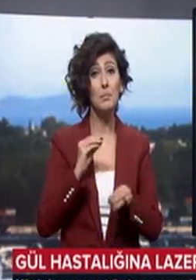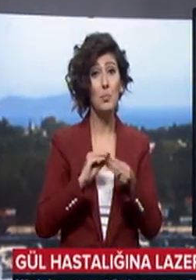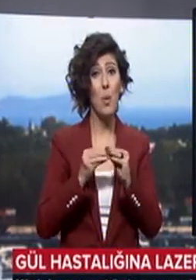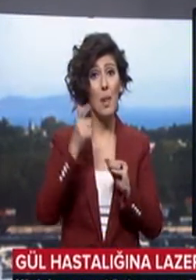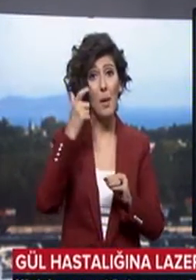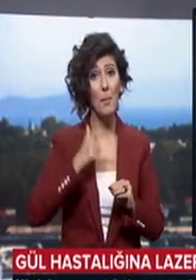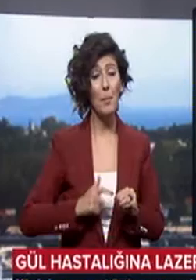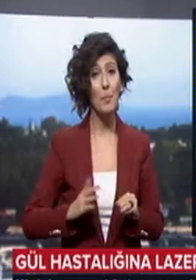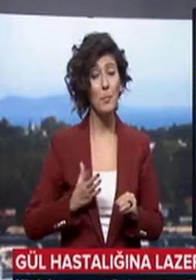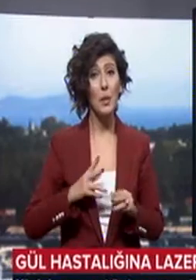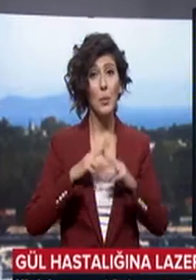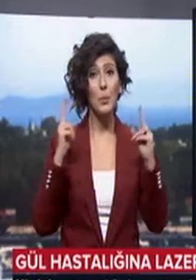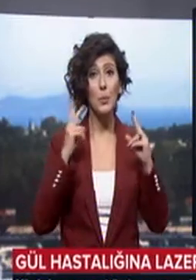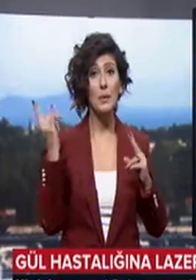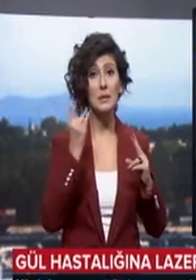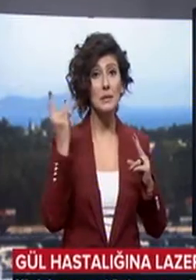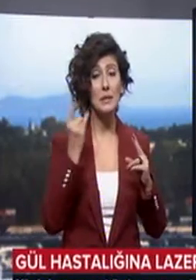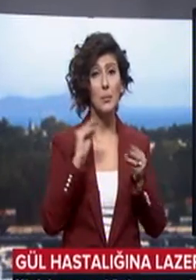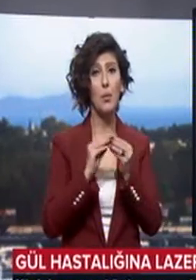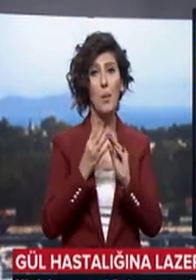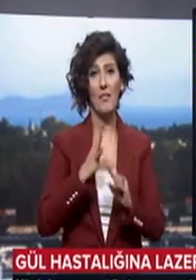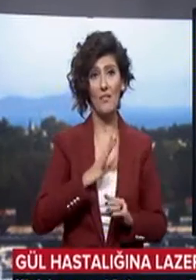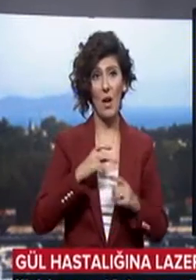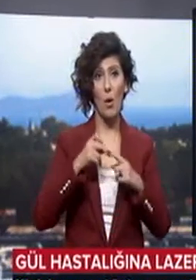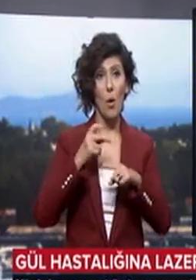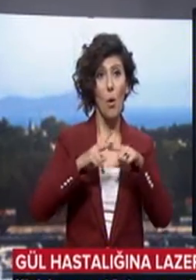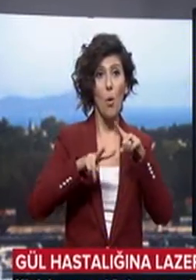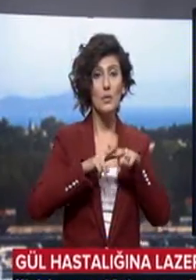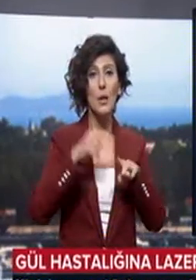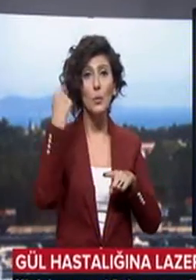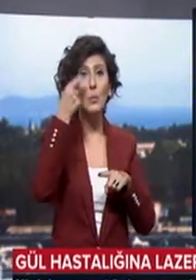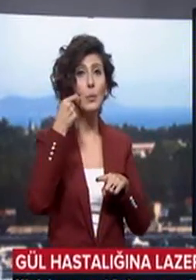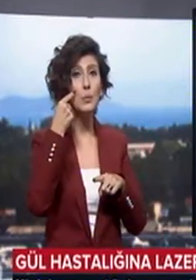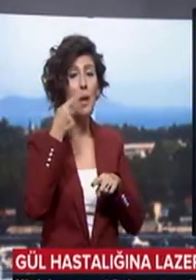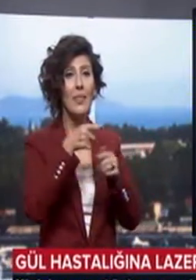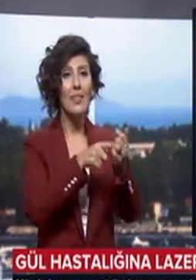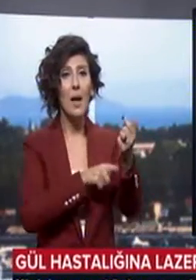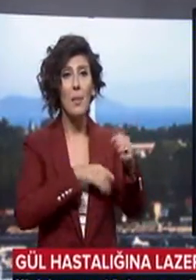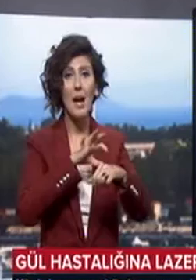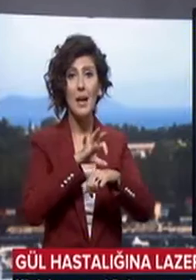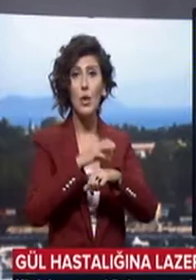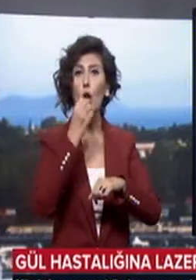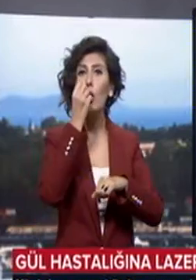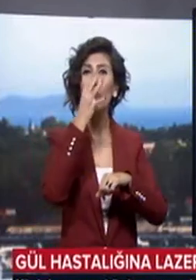ve gündüzleri dışarı çıkmamı engelliyordu. Roza, yüzde görülen bir damar hastalığı. Halk arasında gül hastalığı olarak da